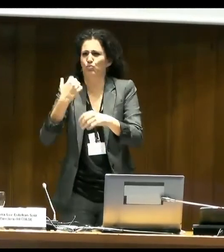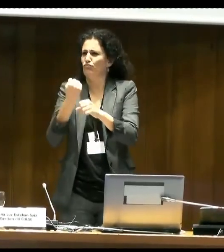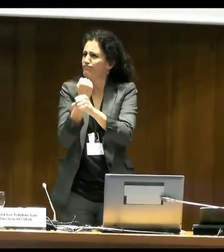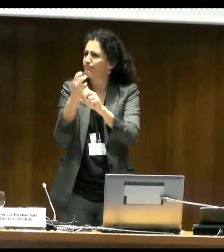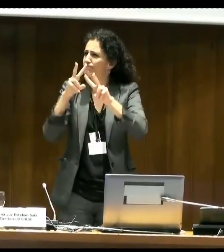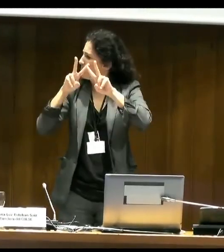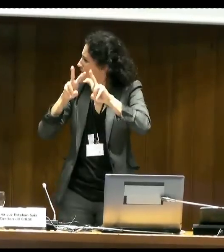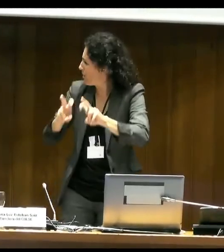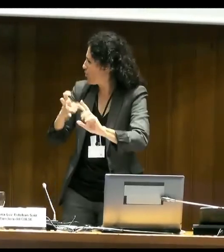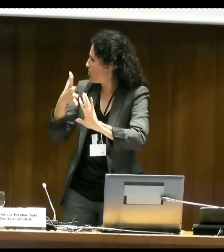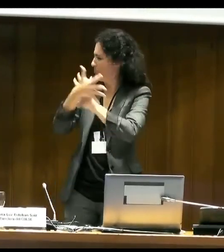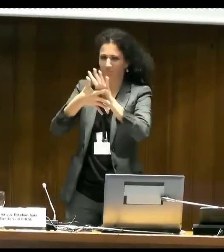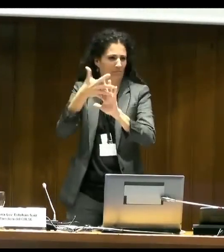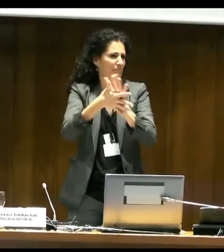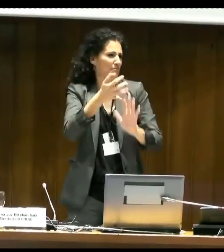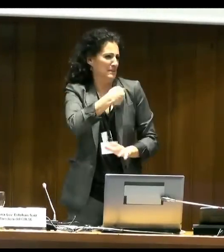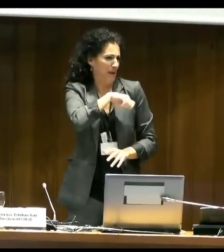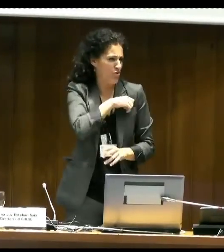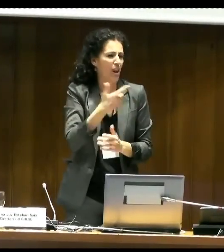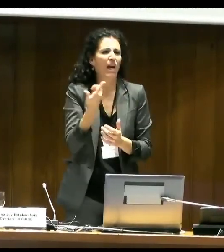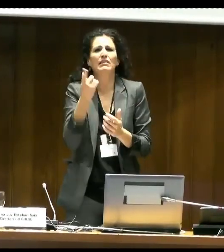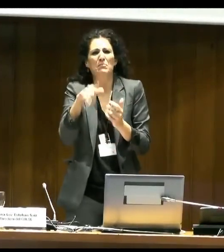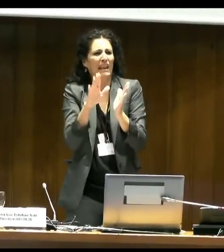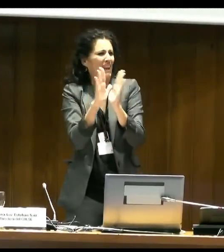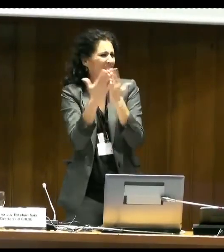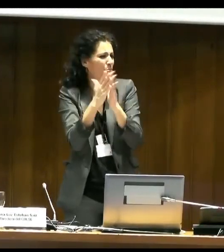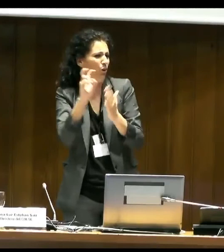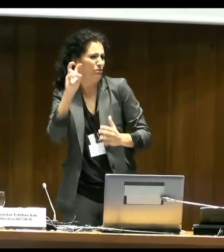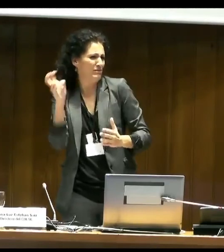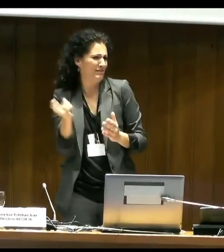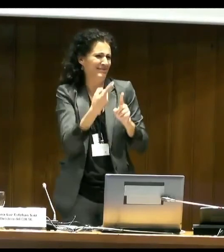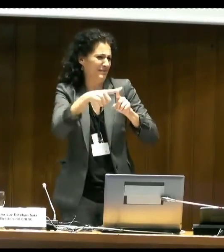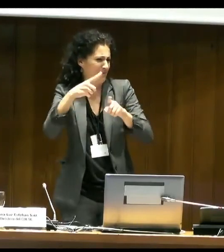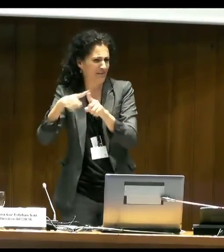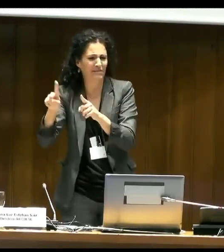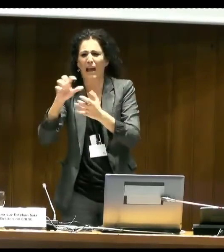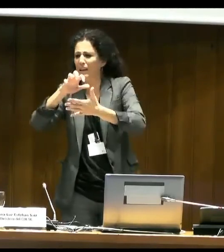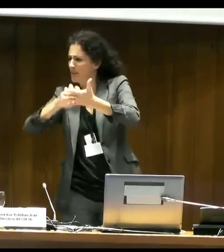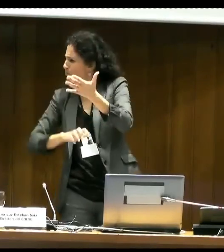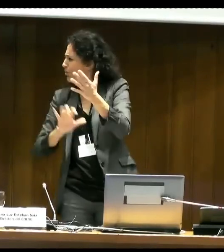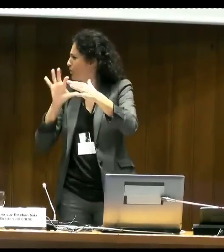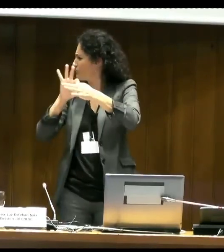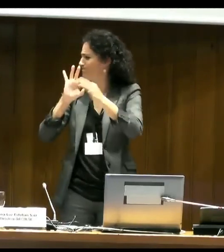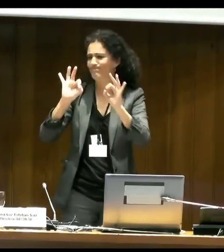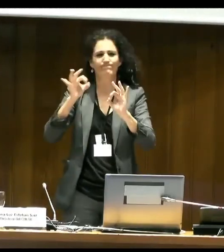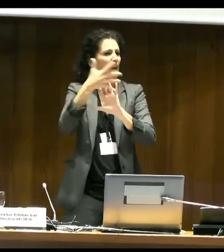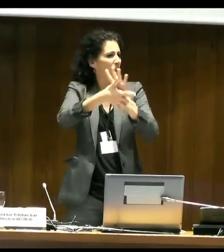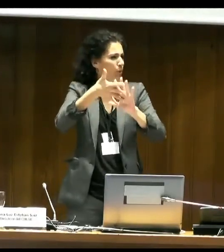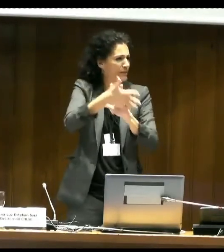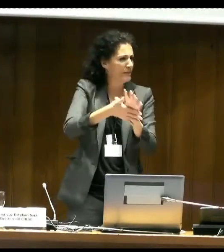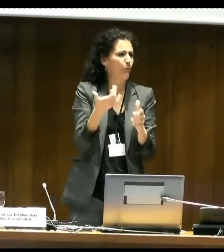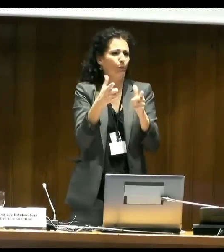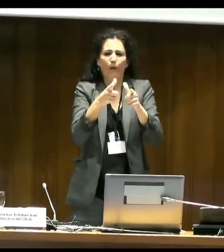Durante toda la vida académica de Ángel, no cejó en el empeño de trabajar en la investigación de la lengua de signos.